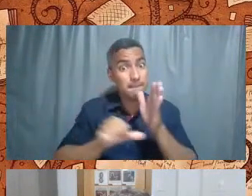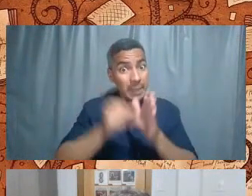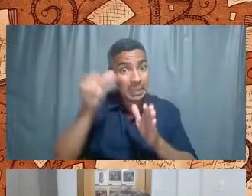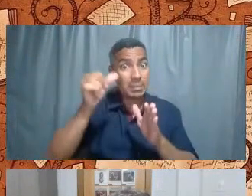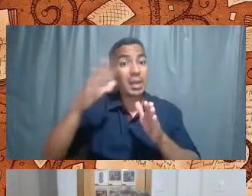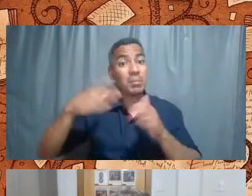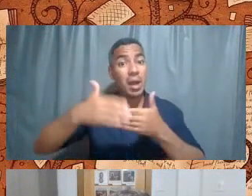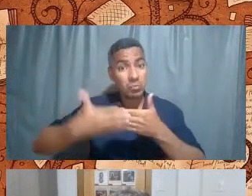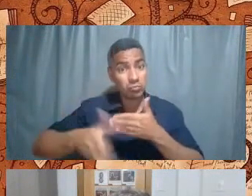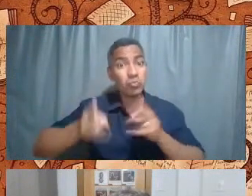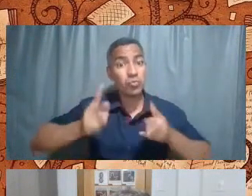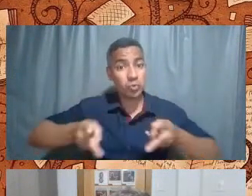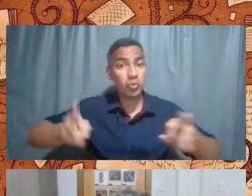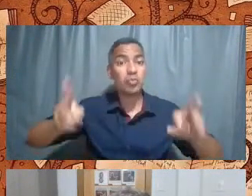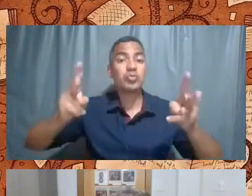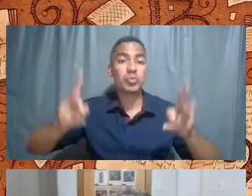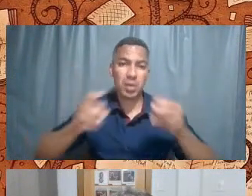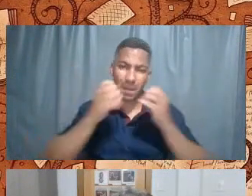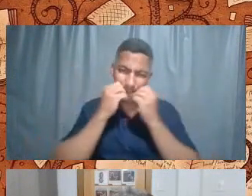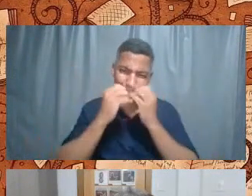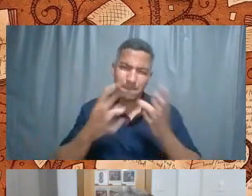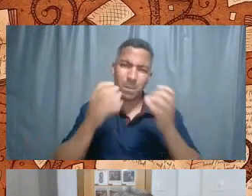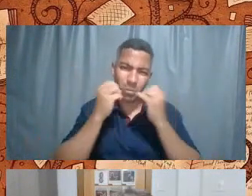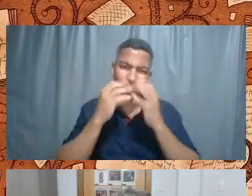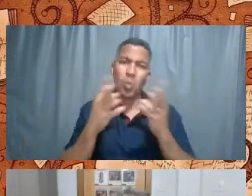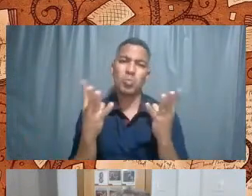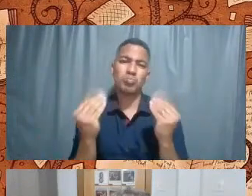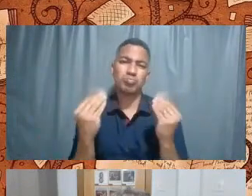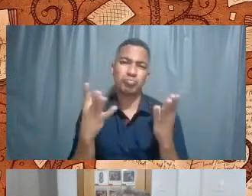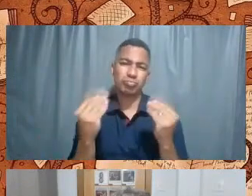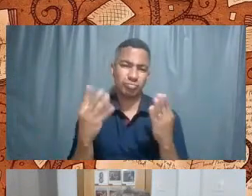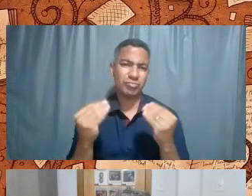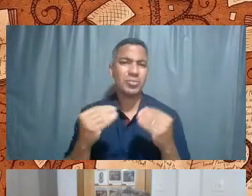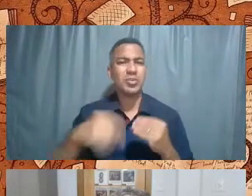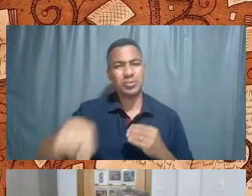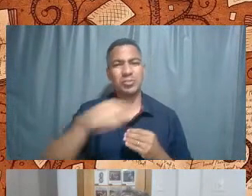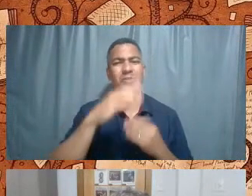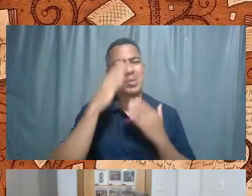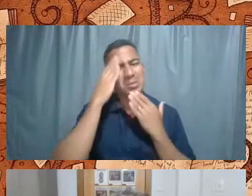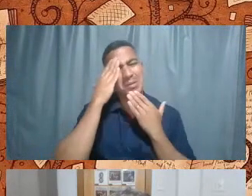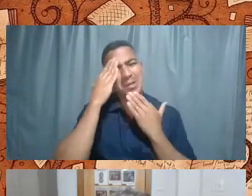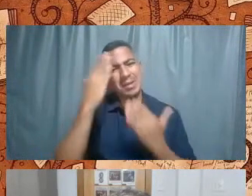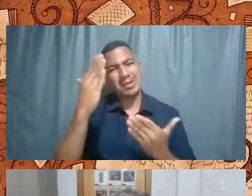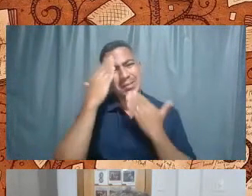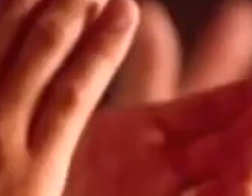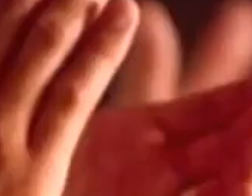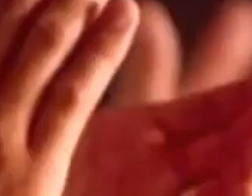bom. Obrigada. Só gratidão a todos vocês.